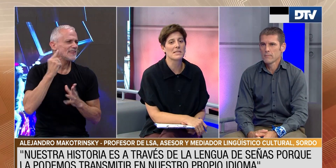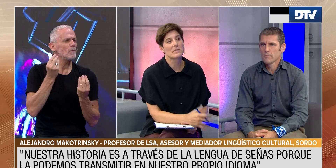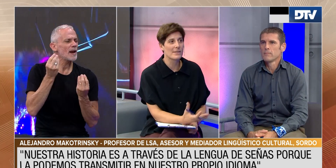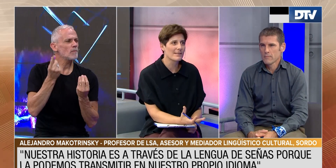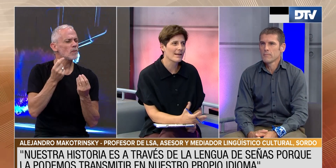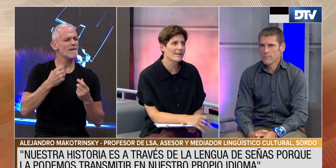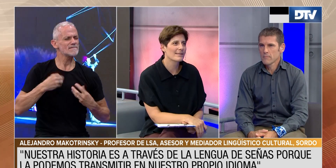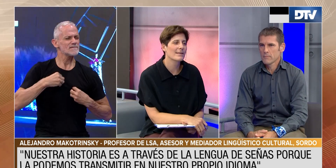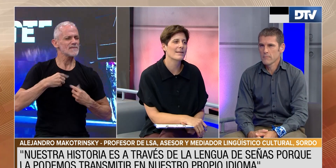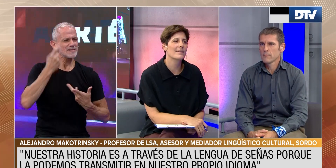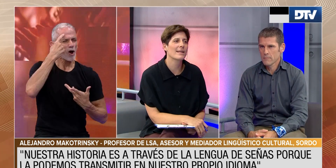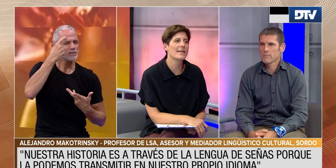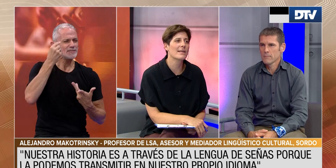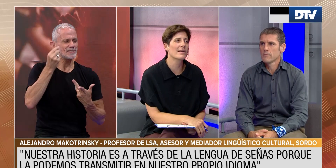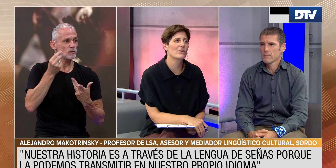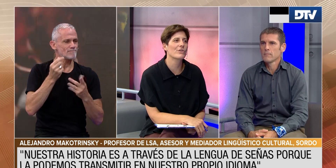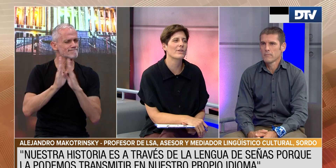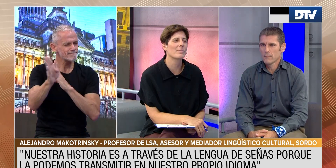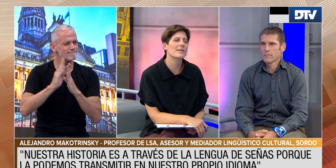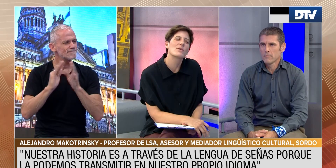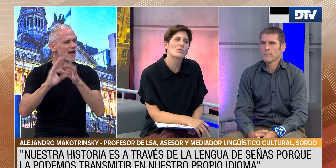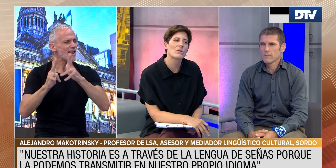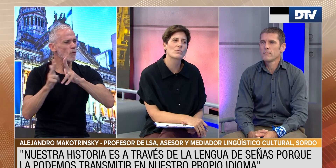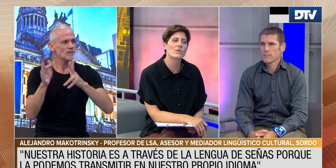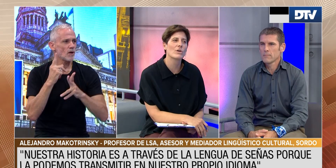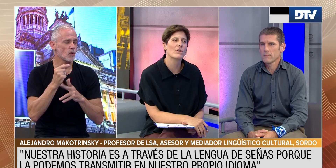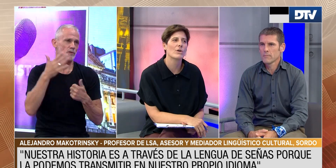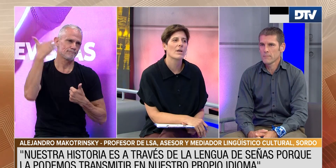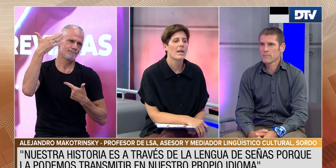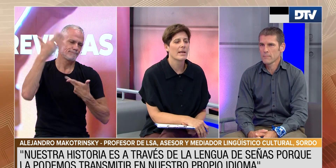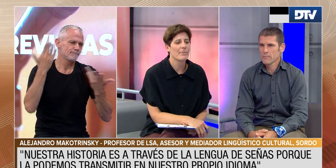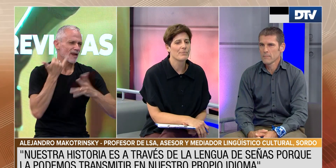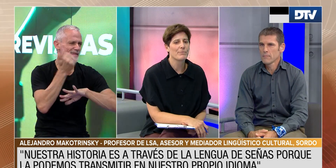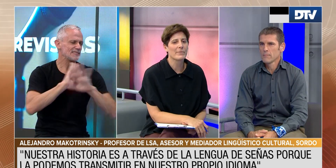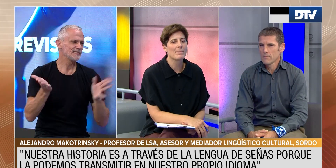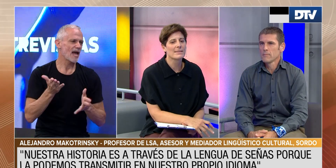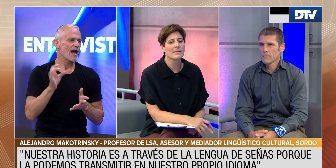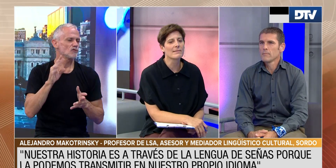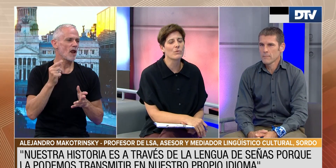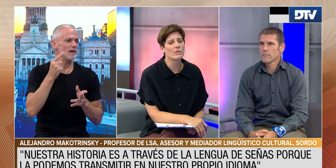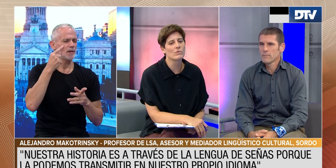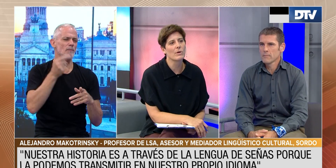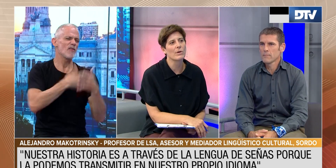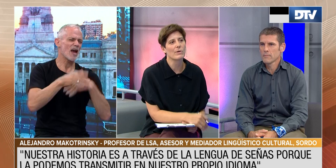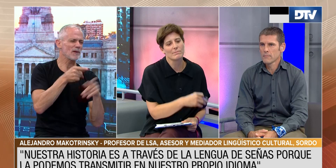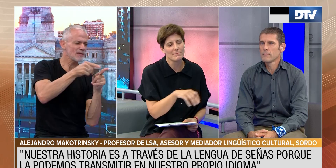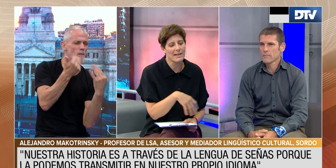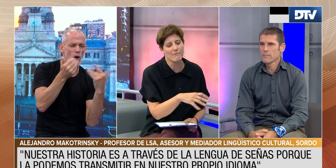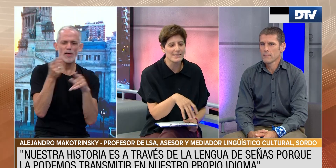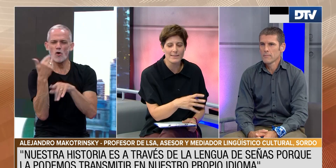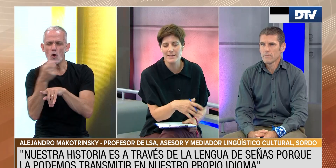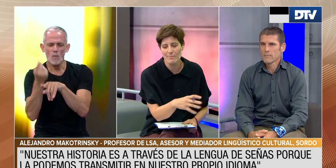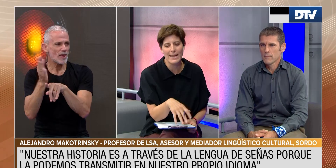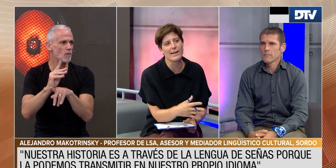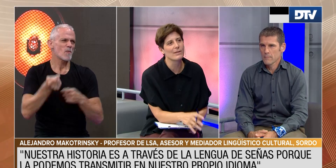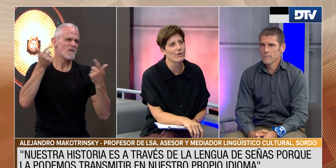para sensibilizarla en esa línea y que no termine siendo un discurso capacitista o un discurso tan